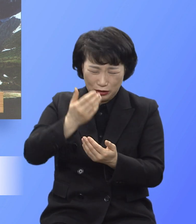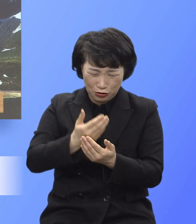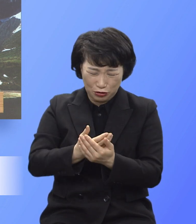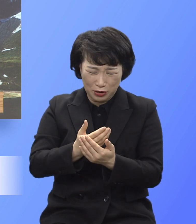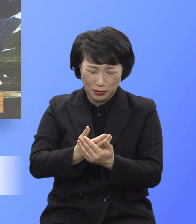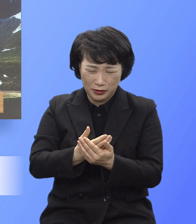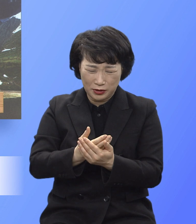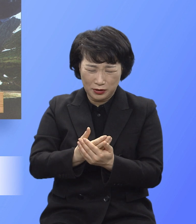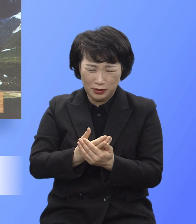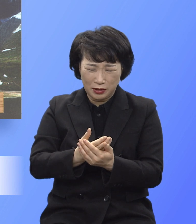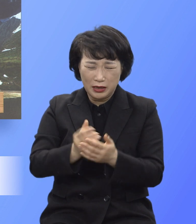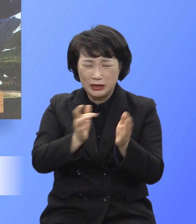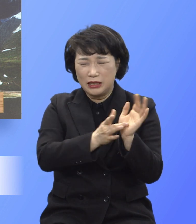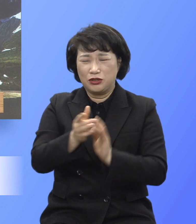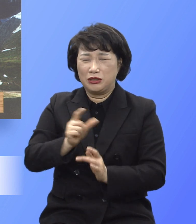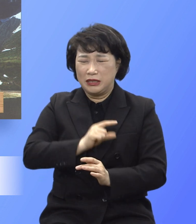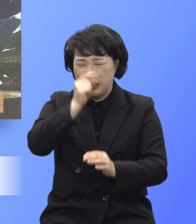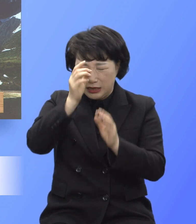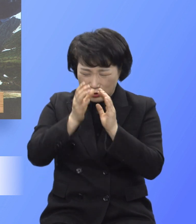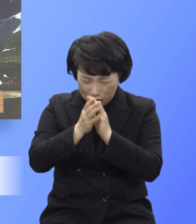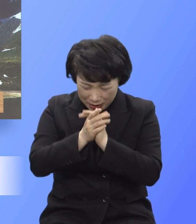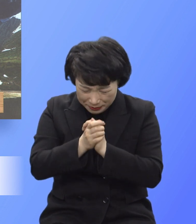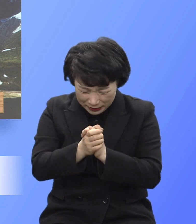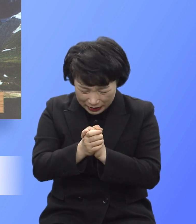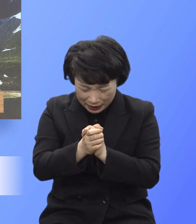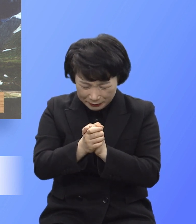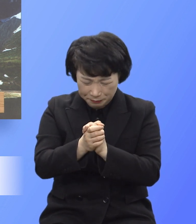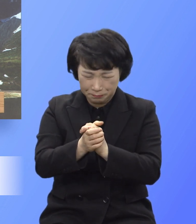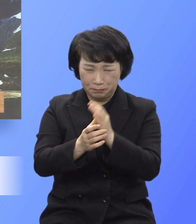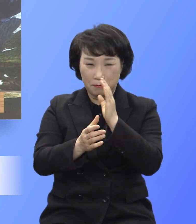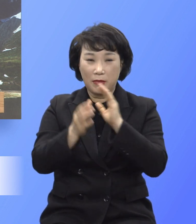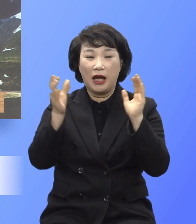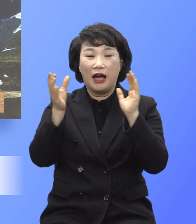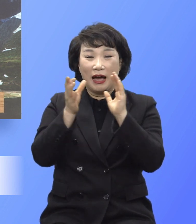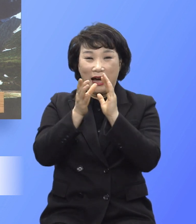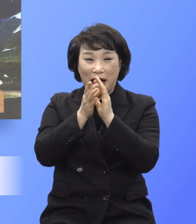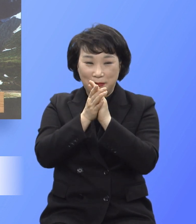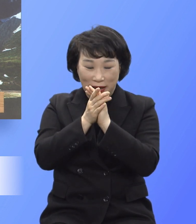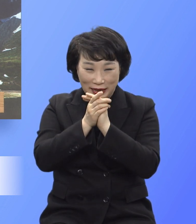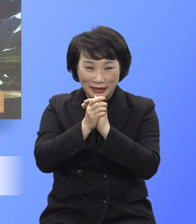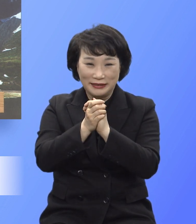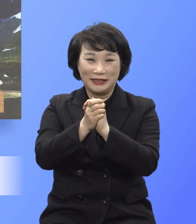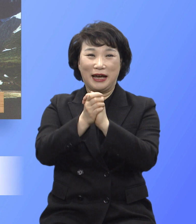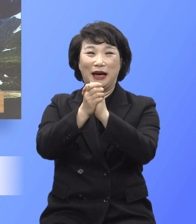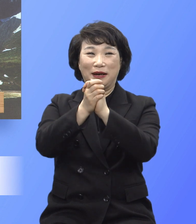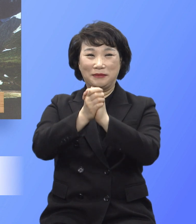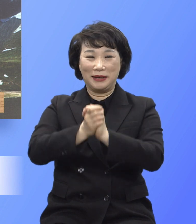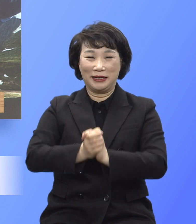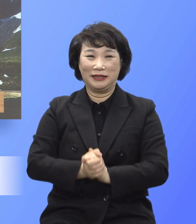받으시옵소서. 예수님 이름으로 기도드리옵나이다.